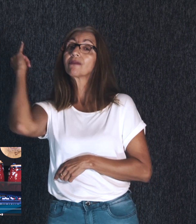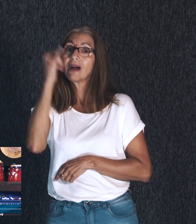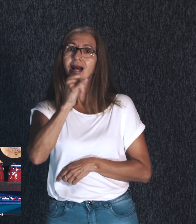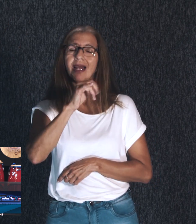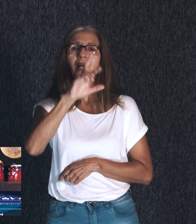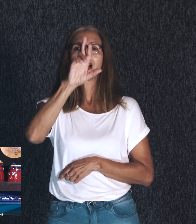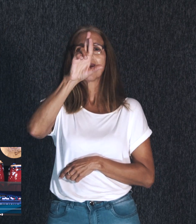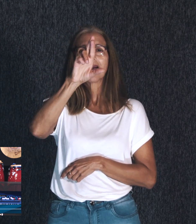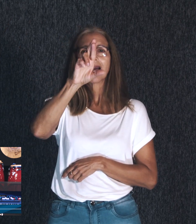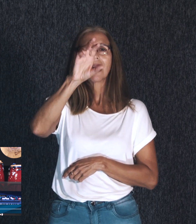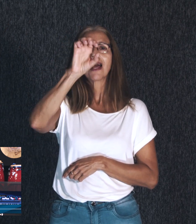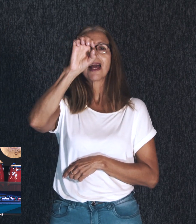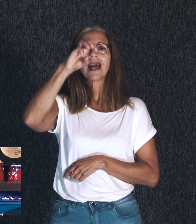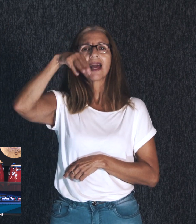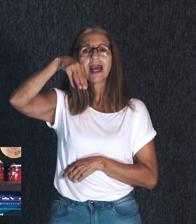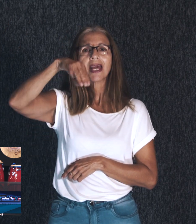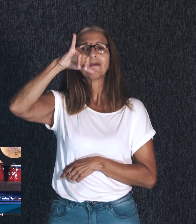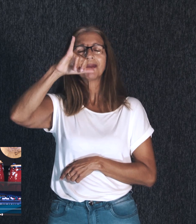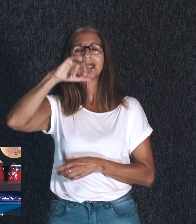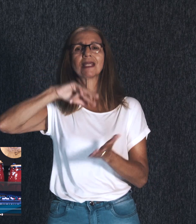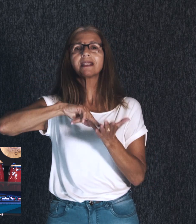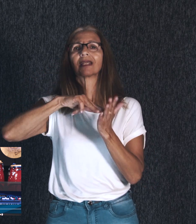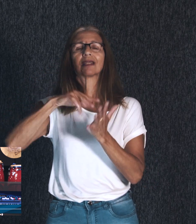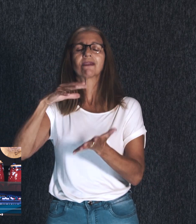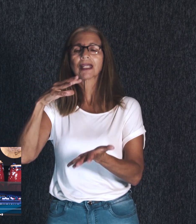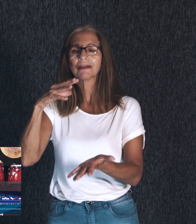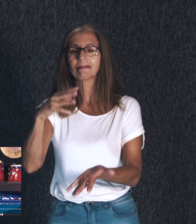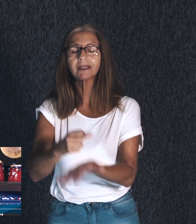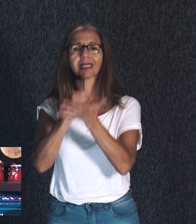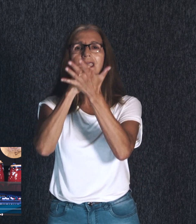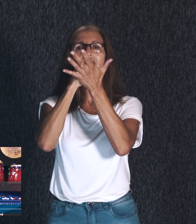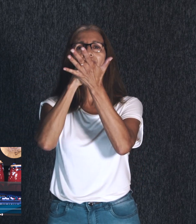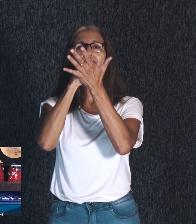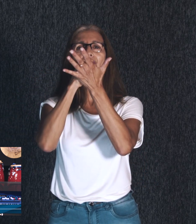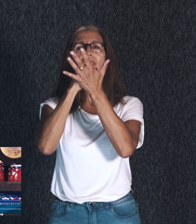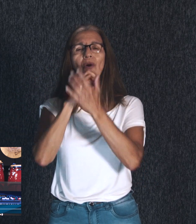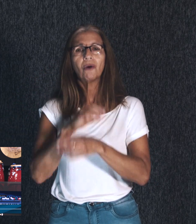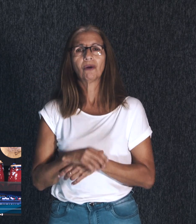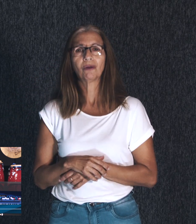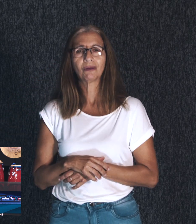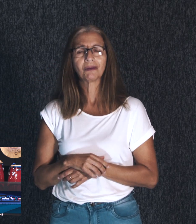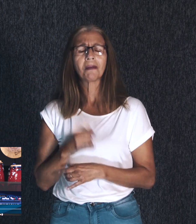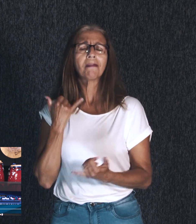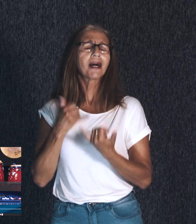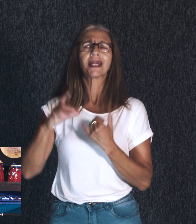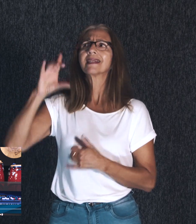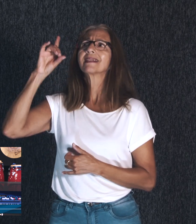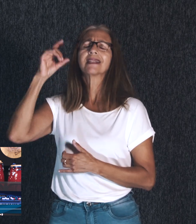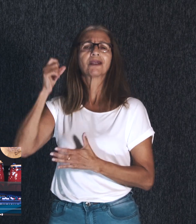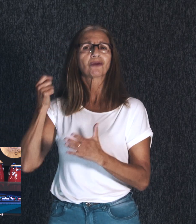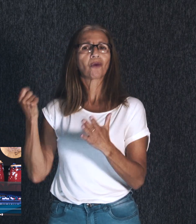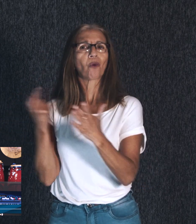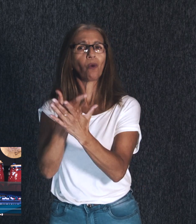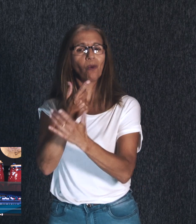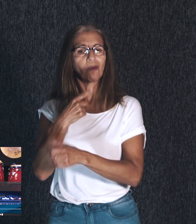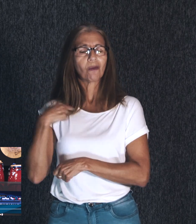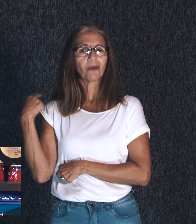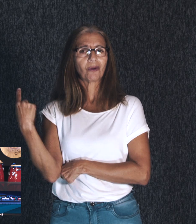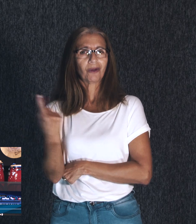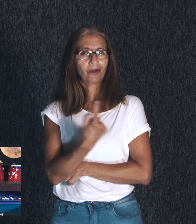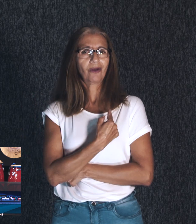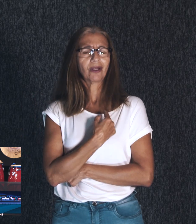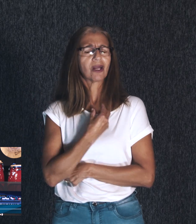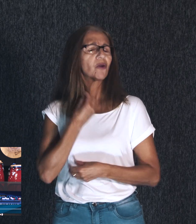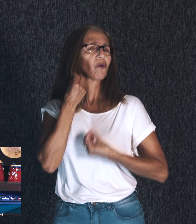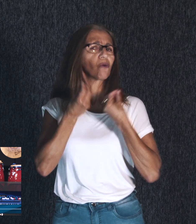remi. Deus nos comprou, queridos, através do sangue do seu Filho Jesus.